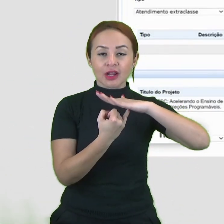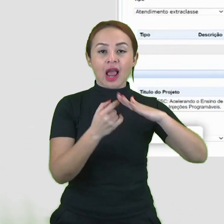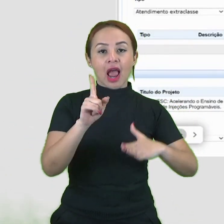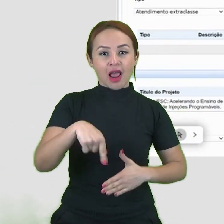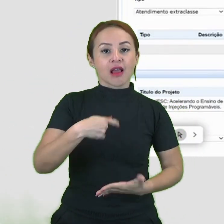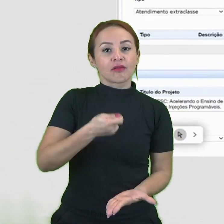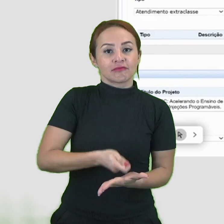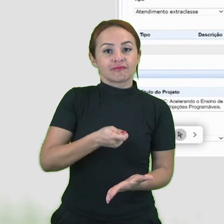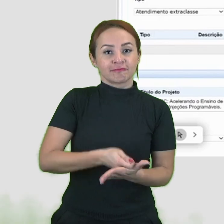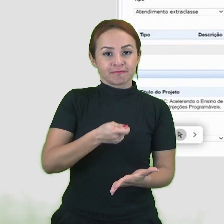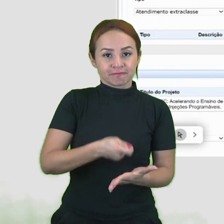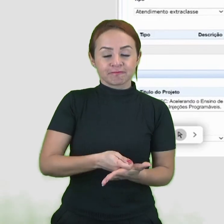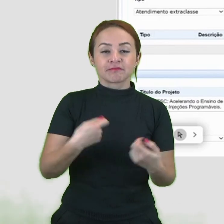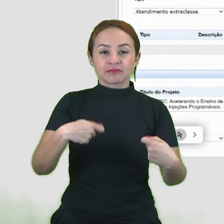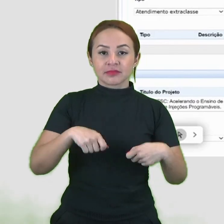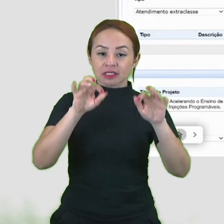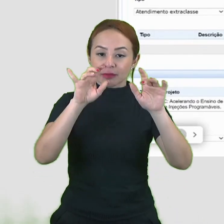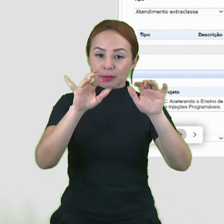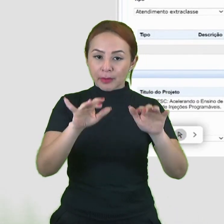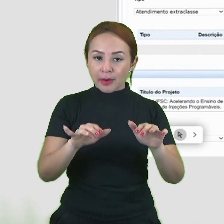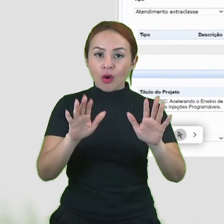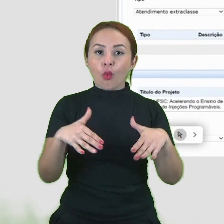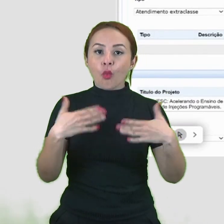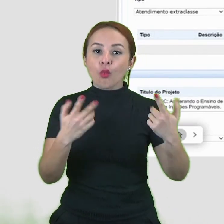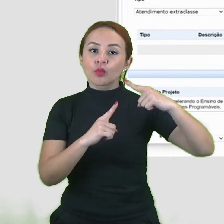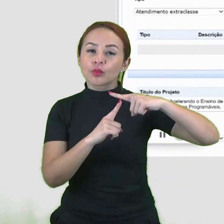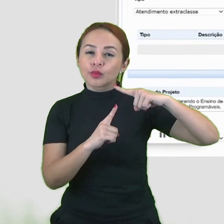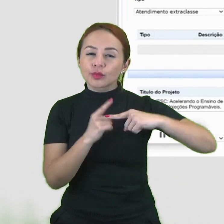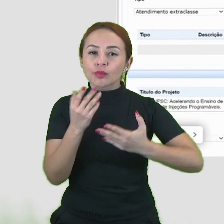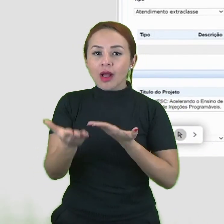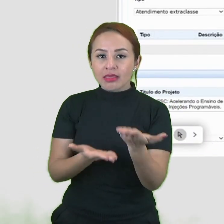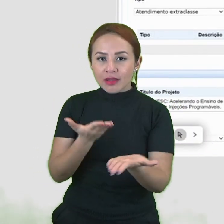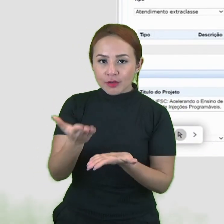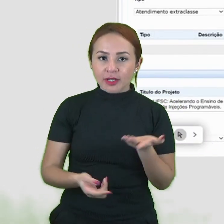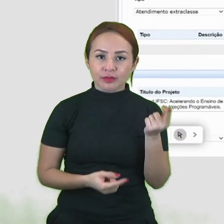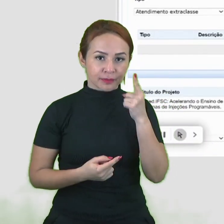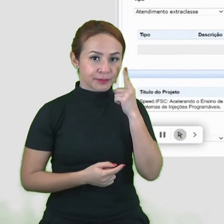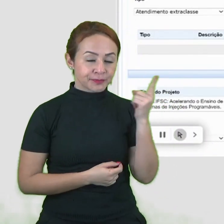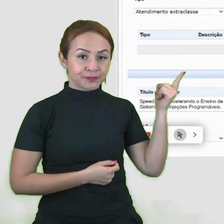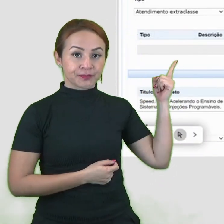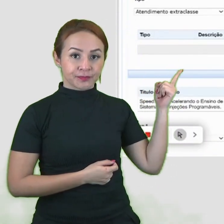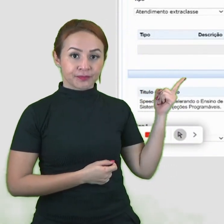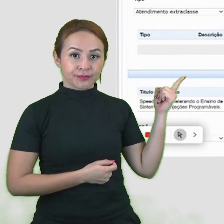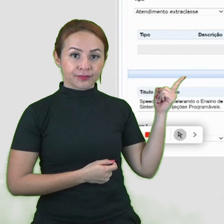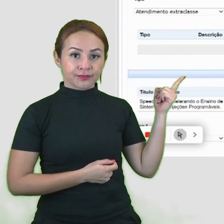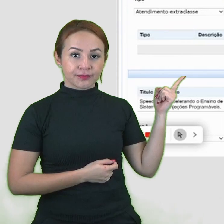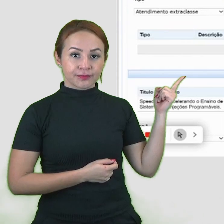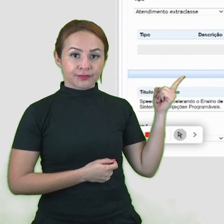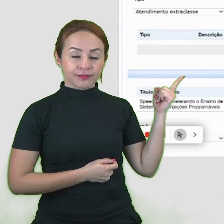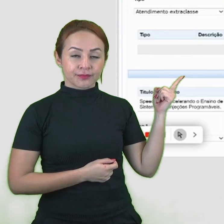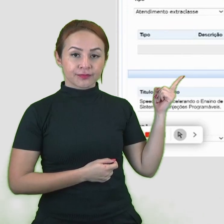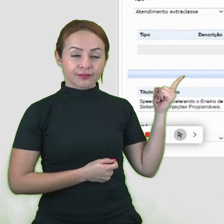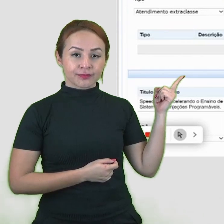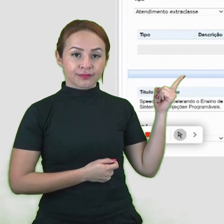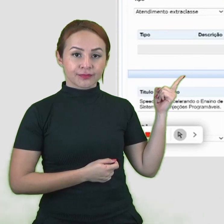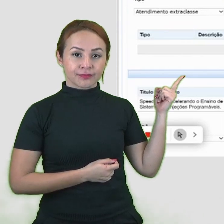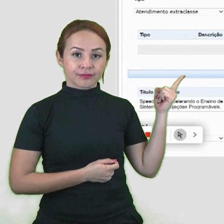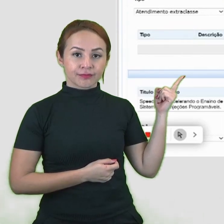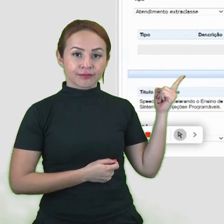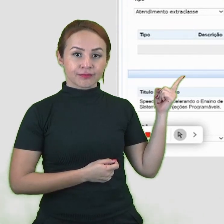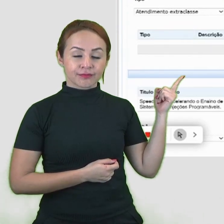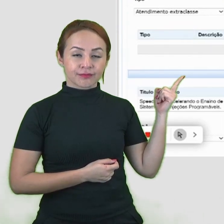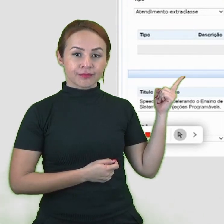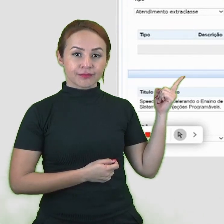quais turmas é esse atendimento, então eu só vou fazer aqui como teste, e nesse